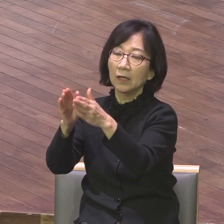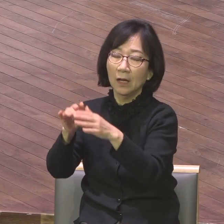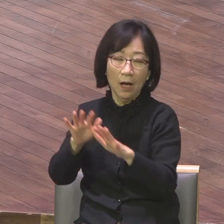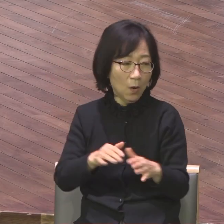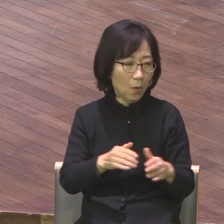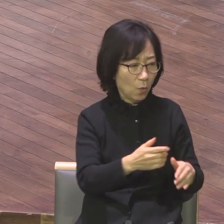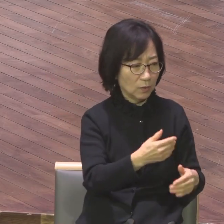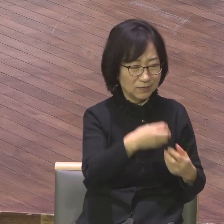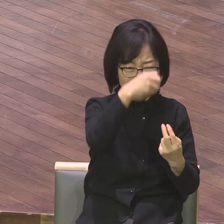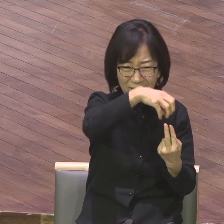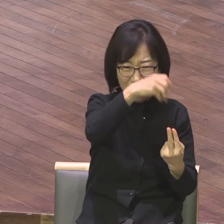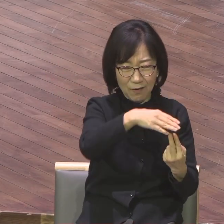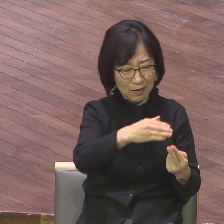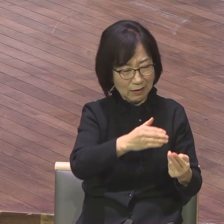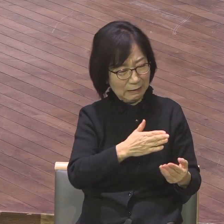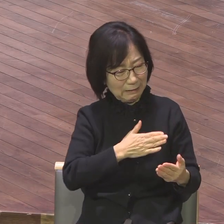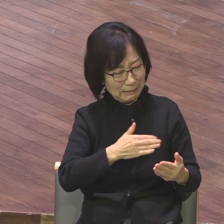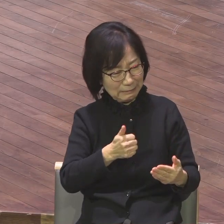건드립니다.